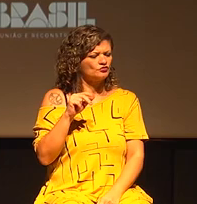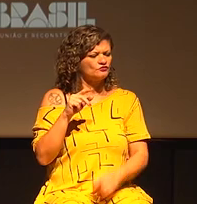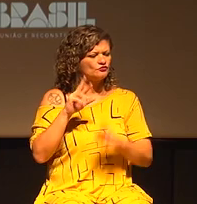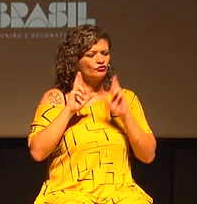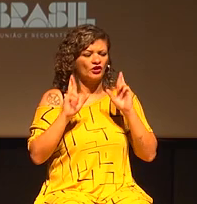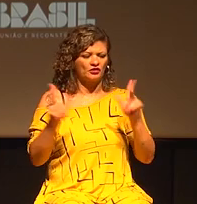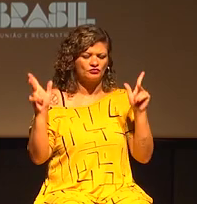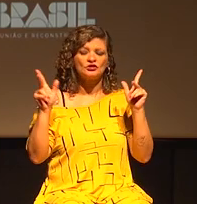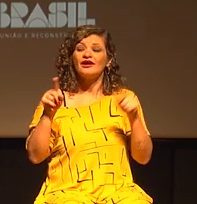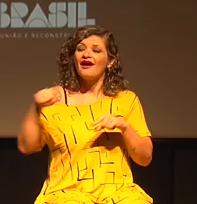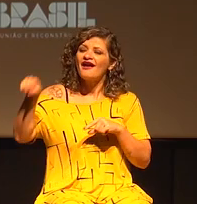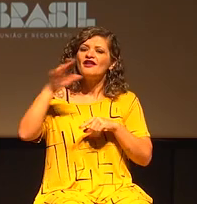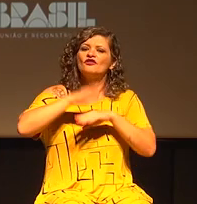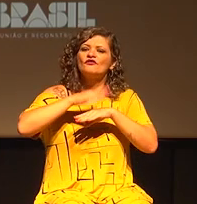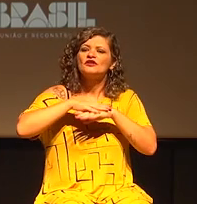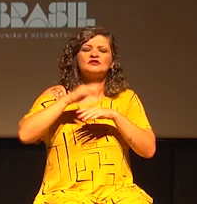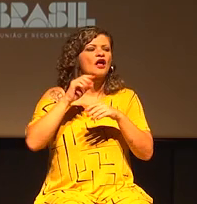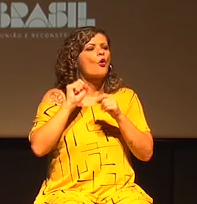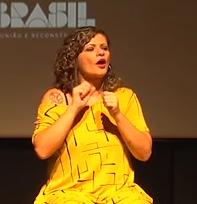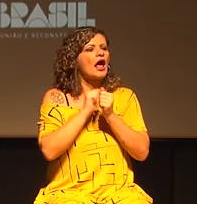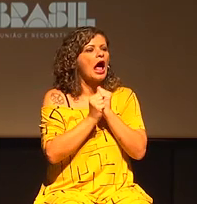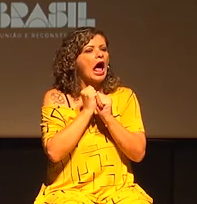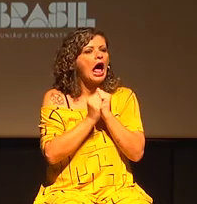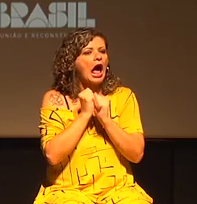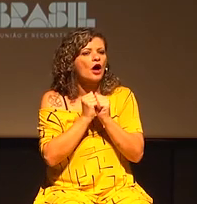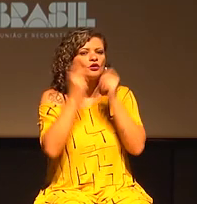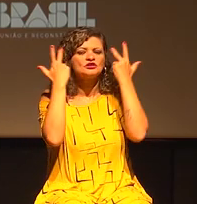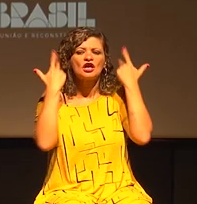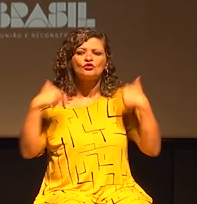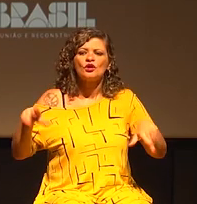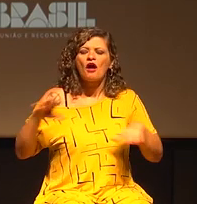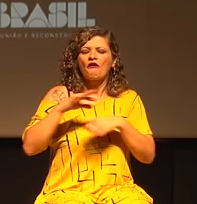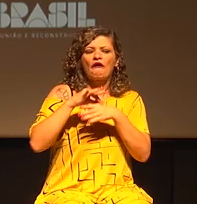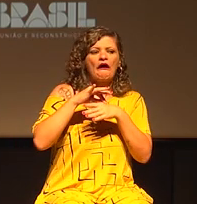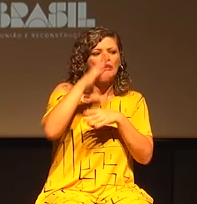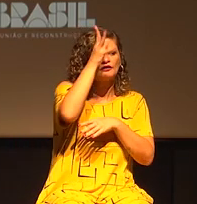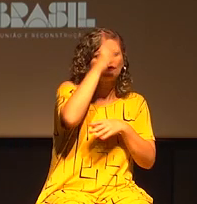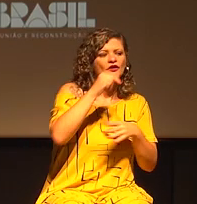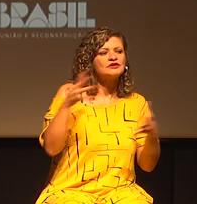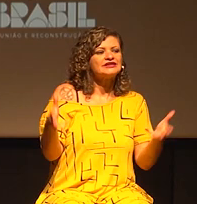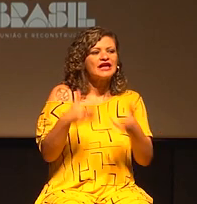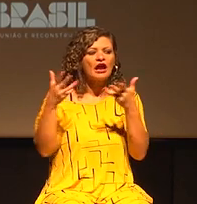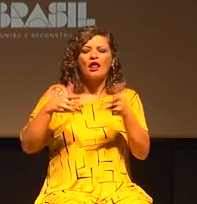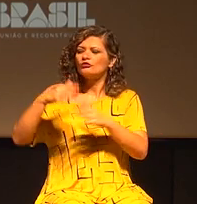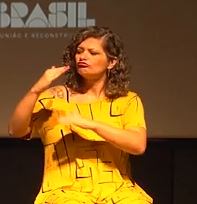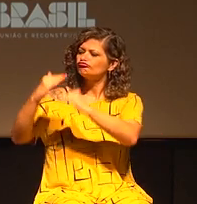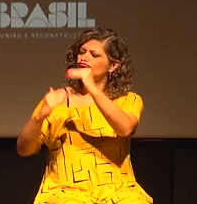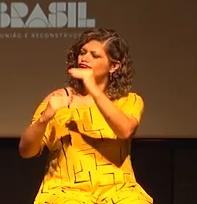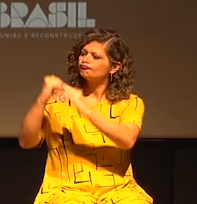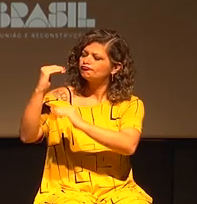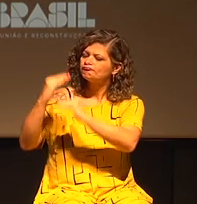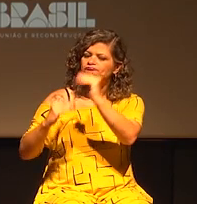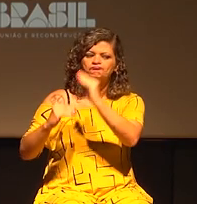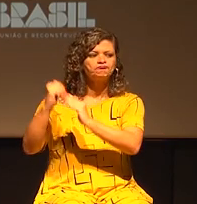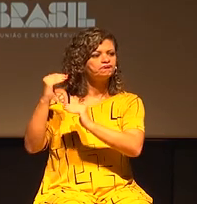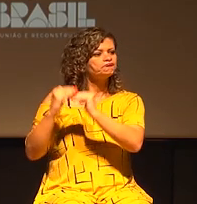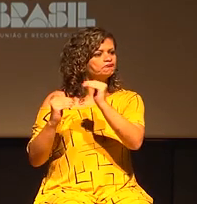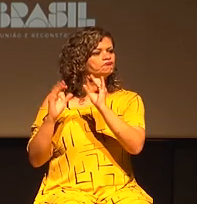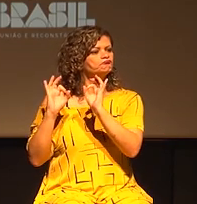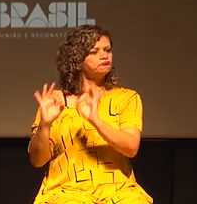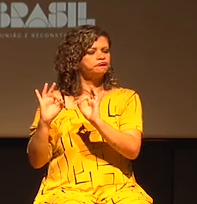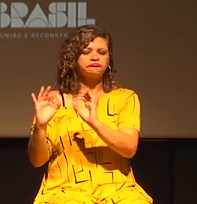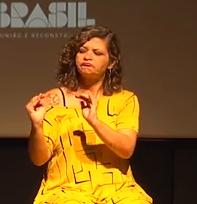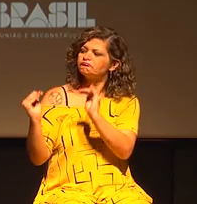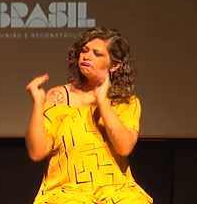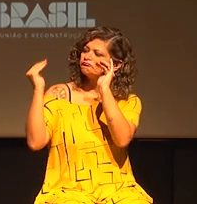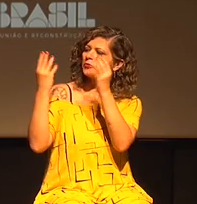eh um arroz orgânico com com carne de frango salada mas muito bem feito né Muito bem feito realmente de